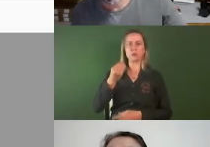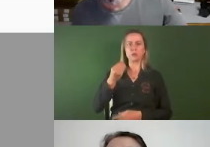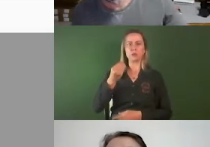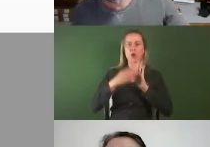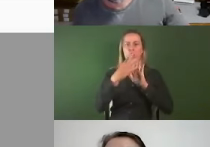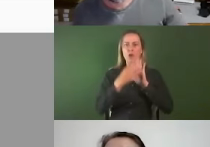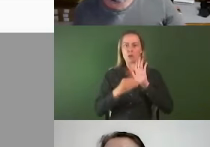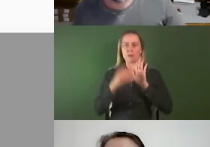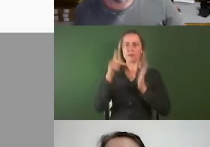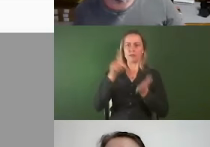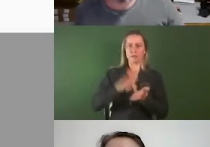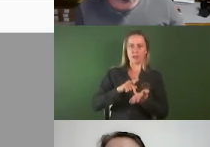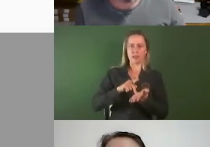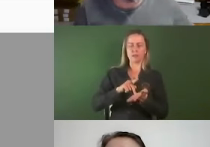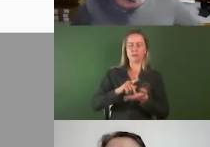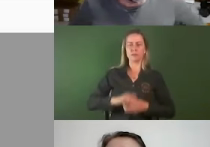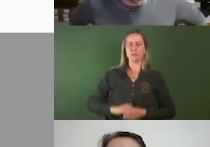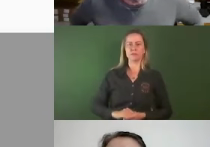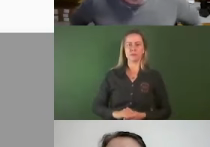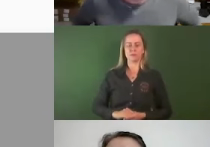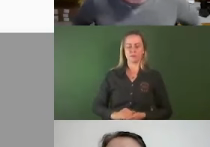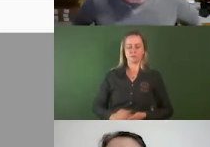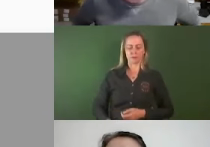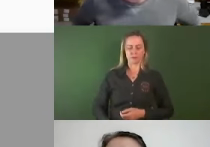Bom, vamos lá.